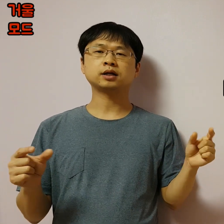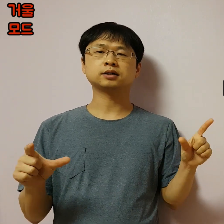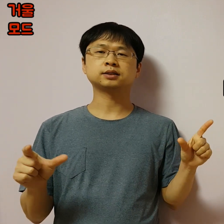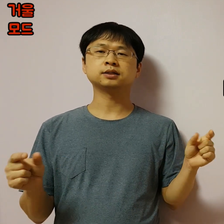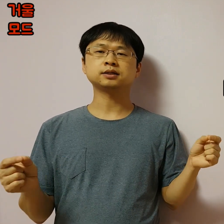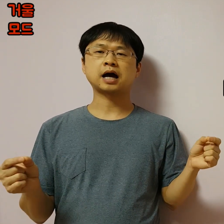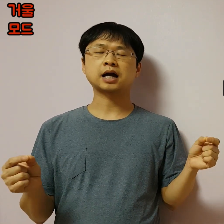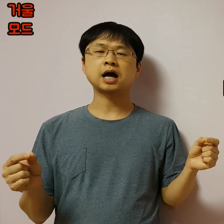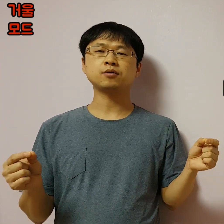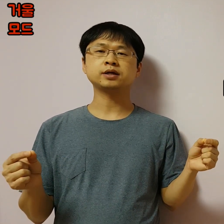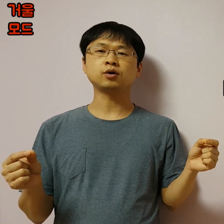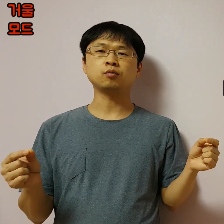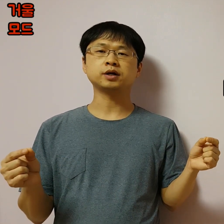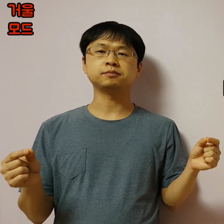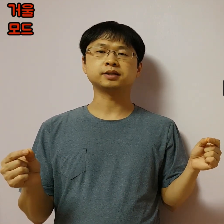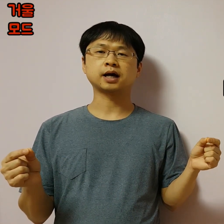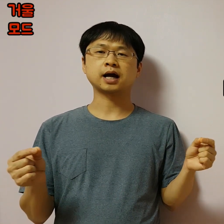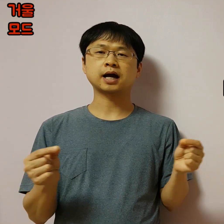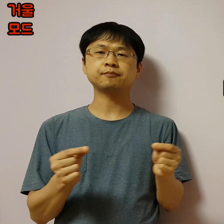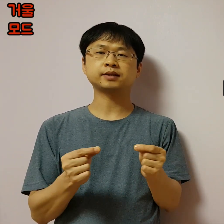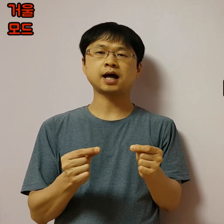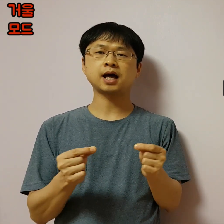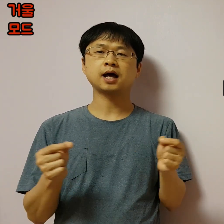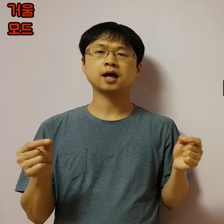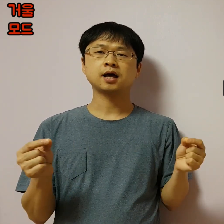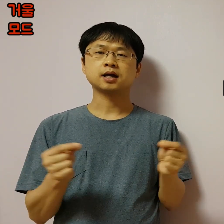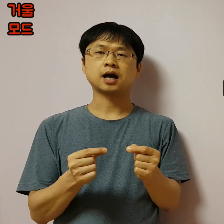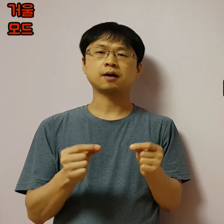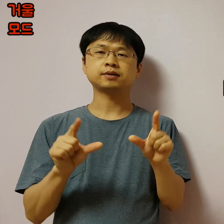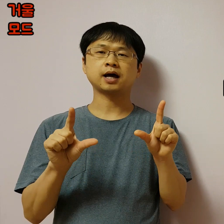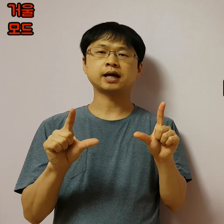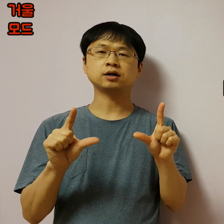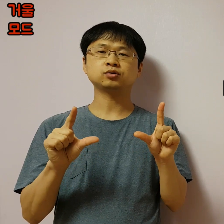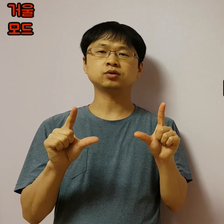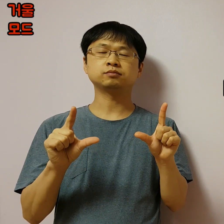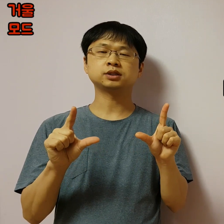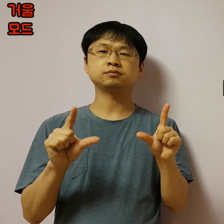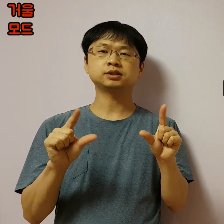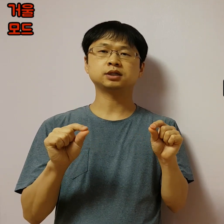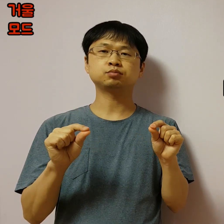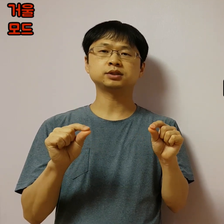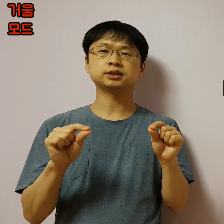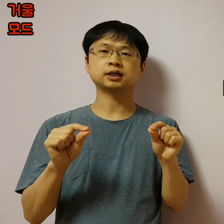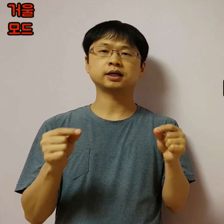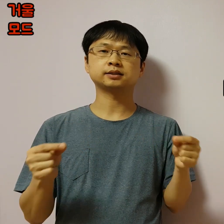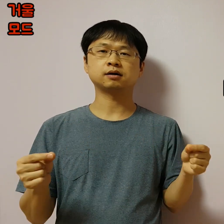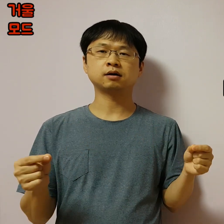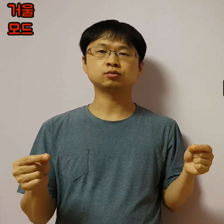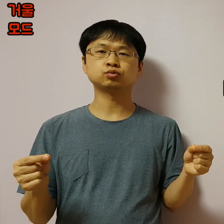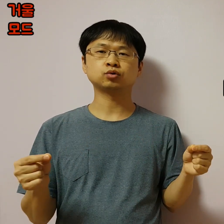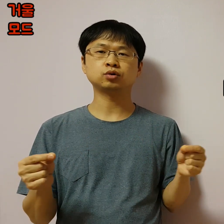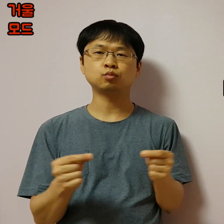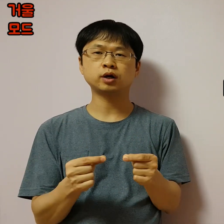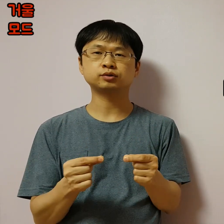다가오다는 것은 가까이 오면입니다. 가깝다. 양손 엄지검지를 붙인 상태에서 두 손을